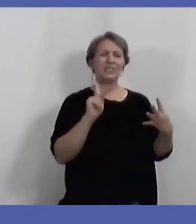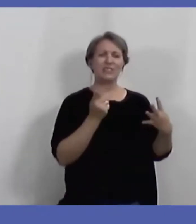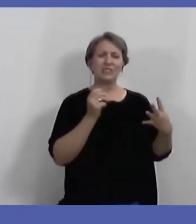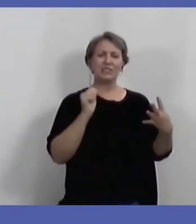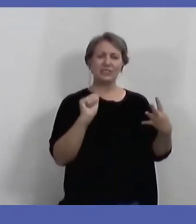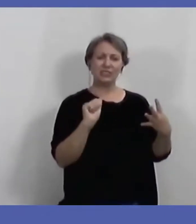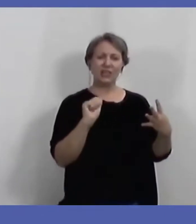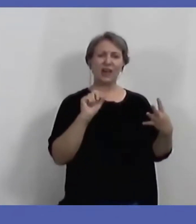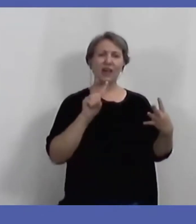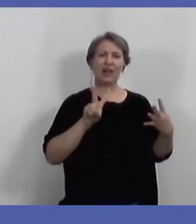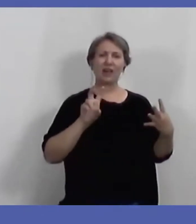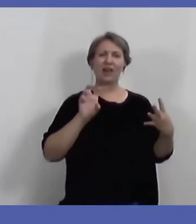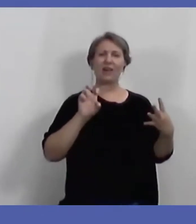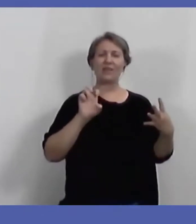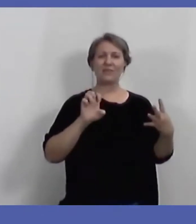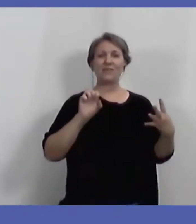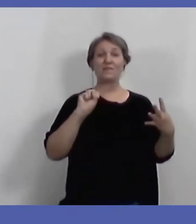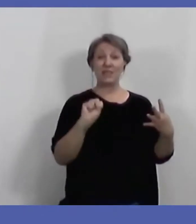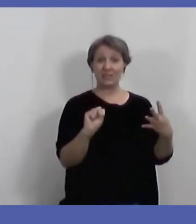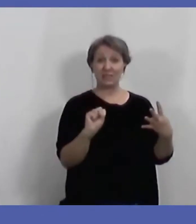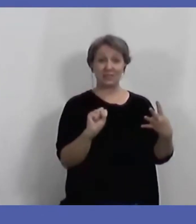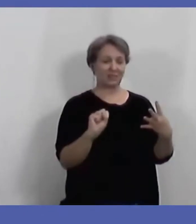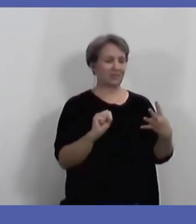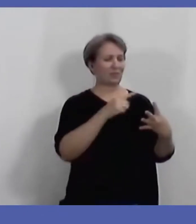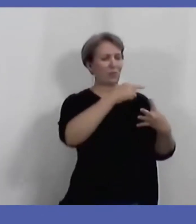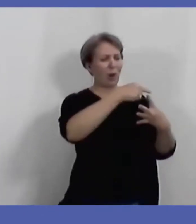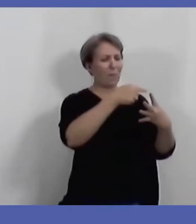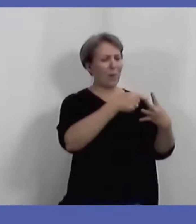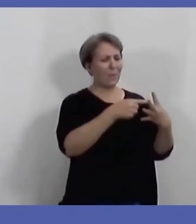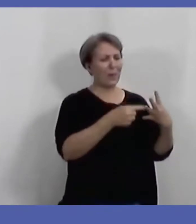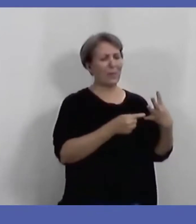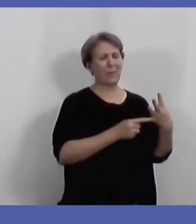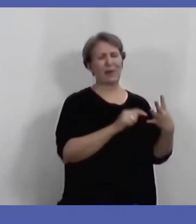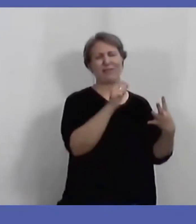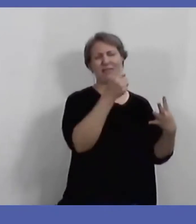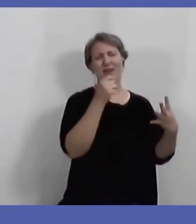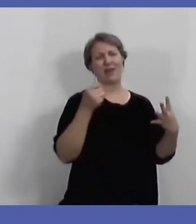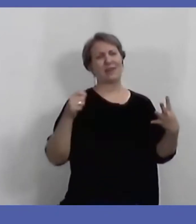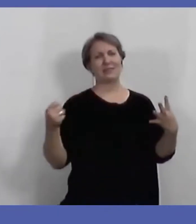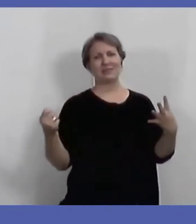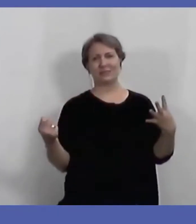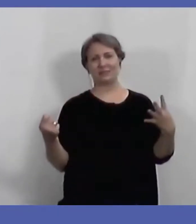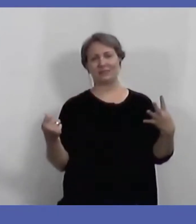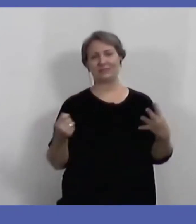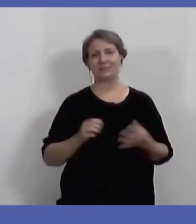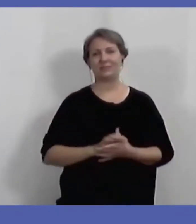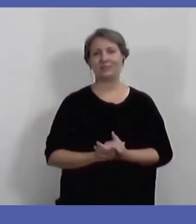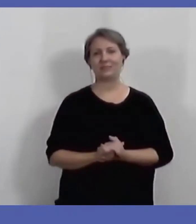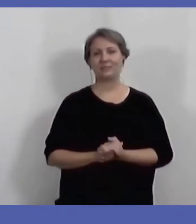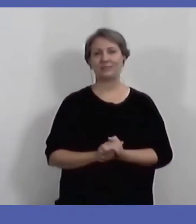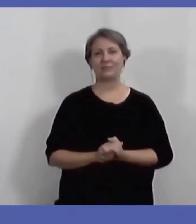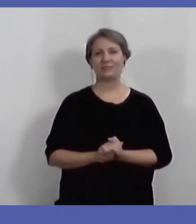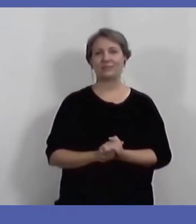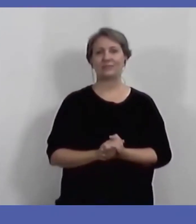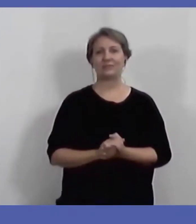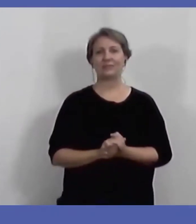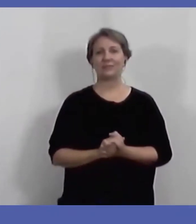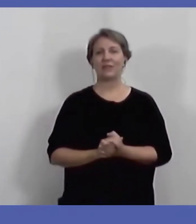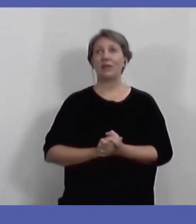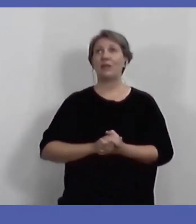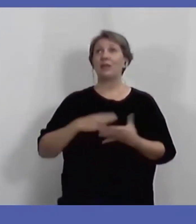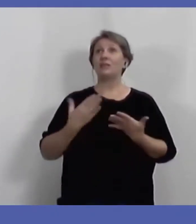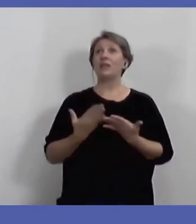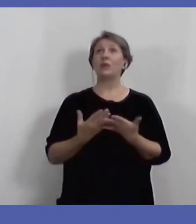primeiramente. Lembram? Então ali no Atos capítulo 2, quando desceu o Espírito Santo